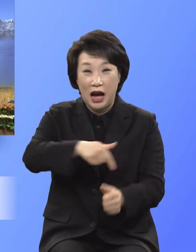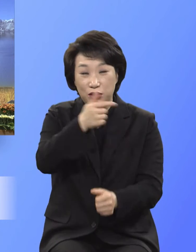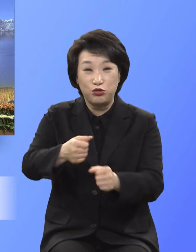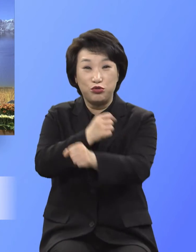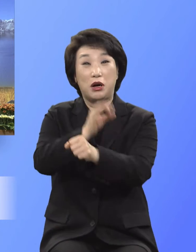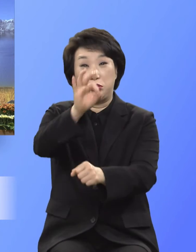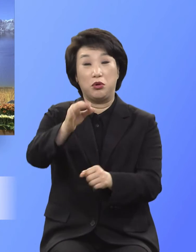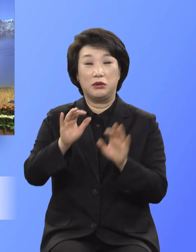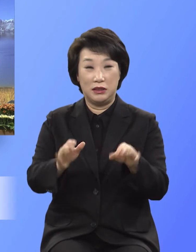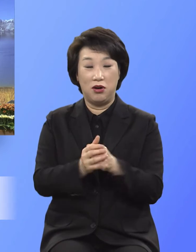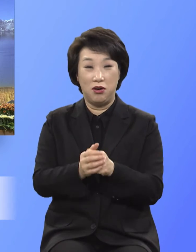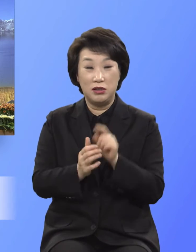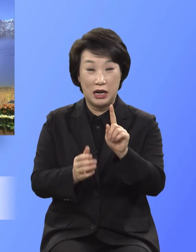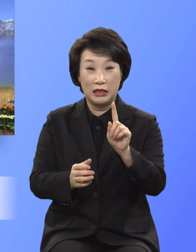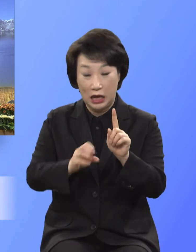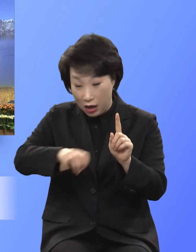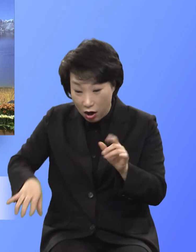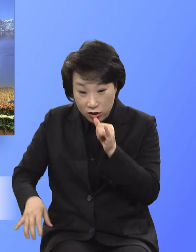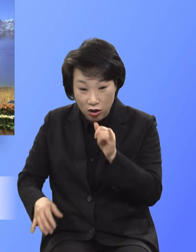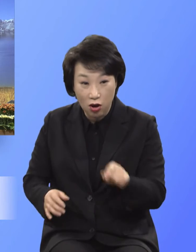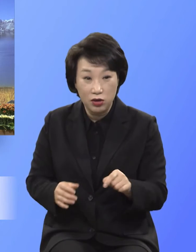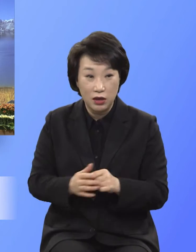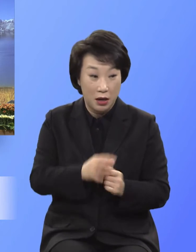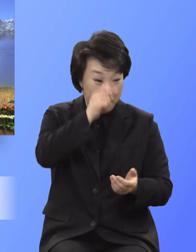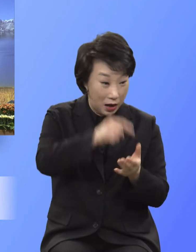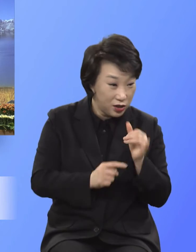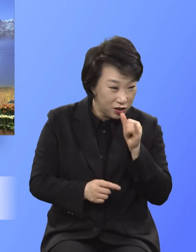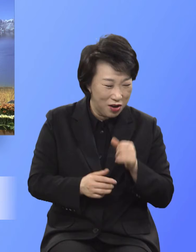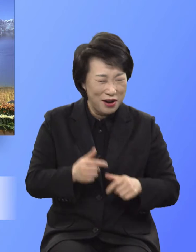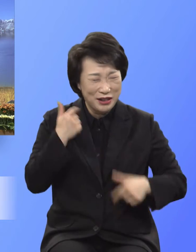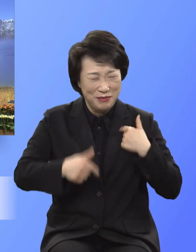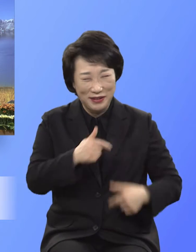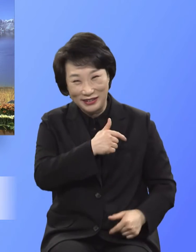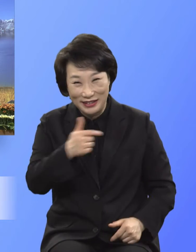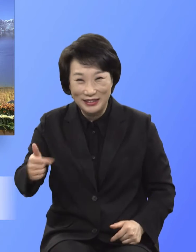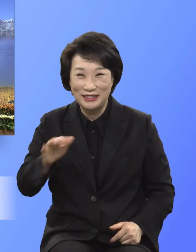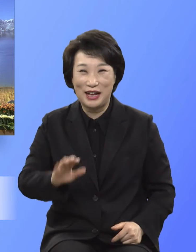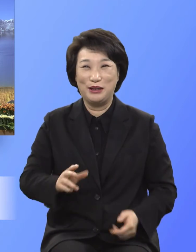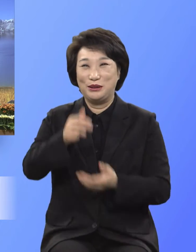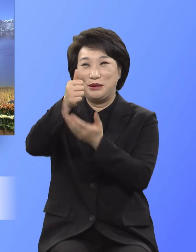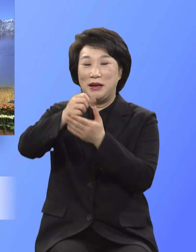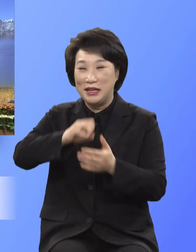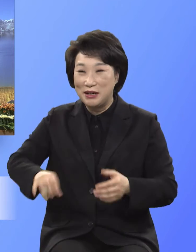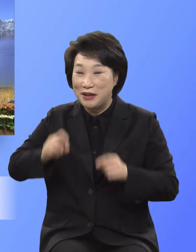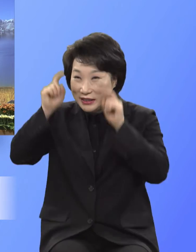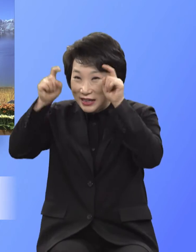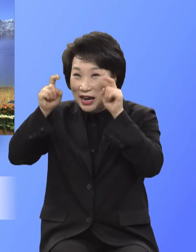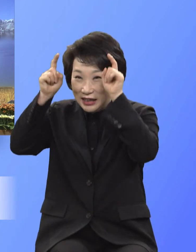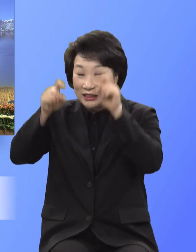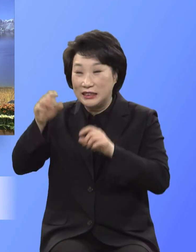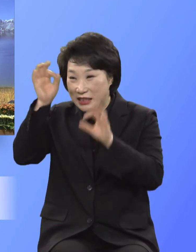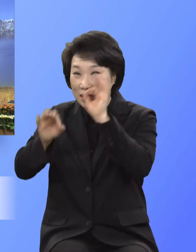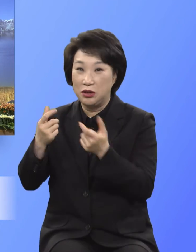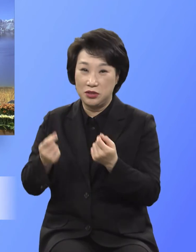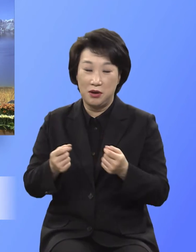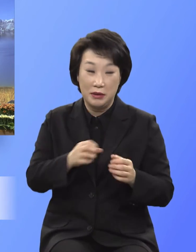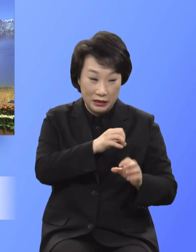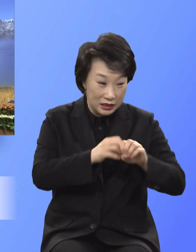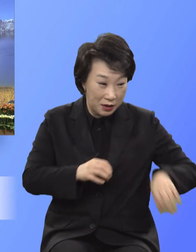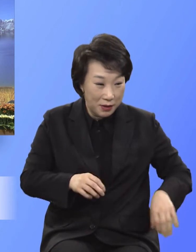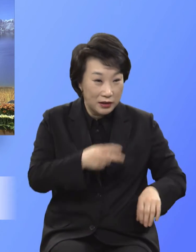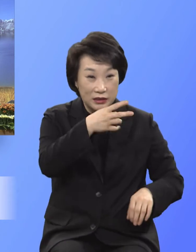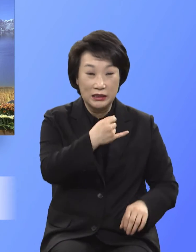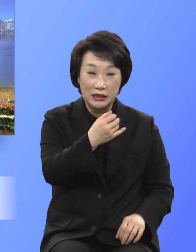말씀하셨습니다. 이같이 주님께서 잃은 양을 찾으시듯이 잊어버린 드라크마를